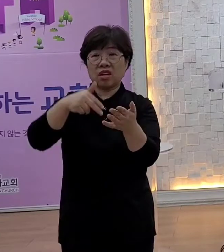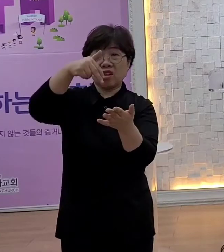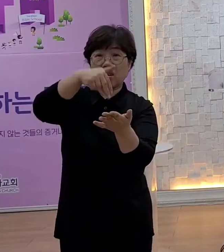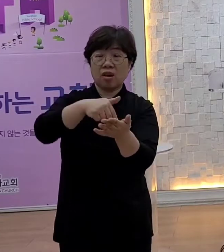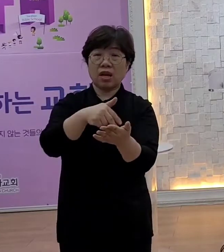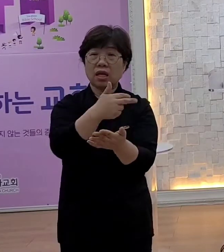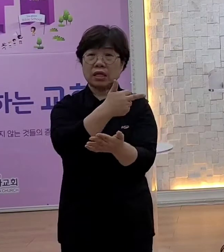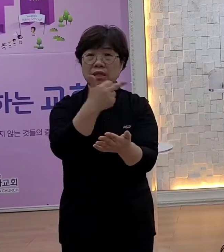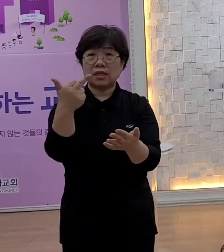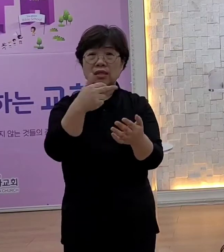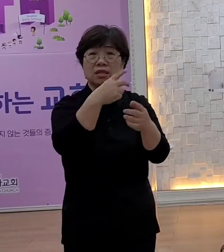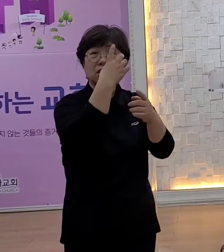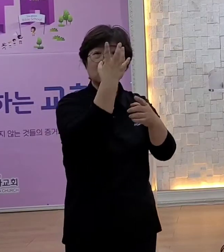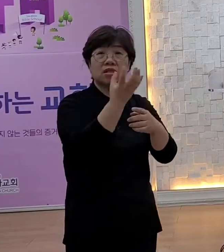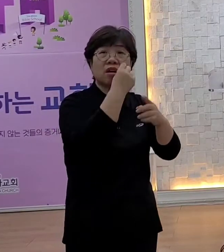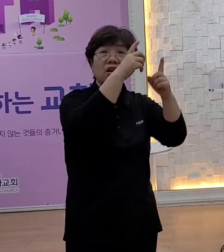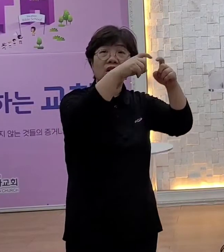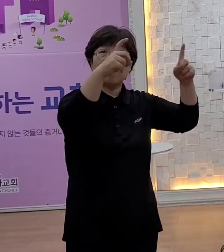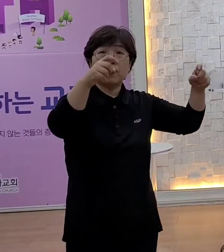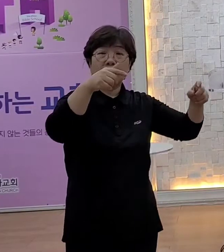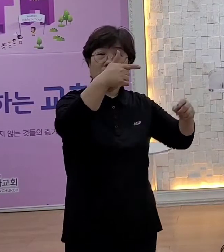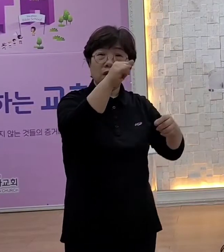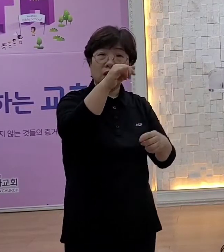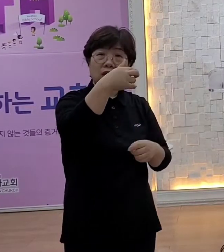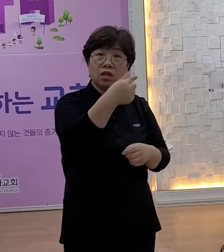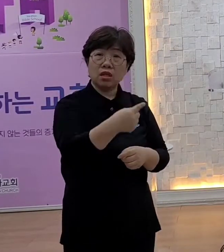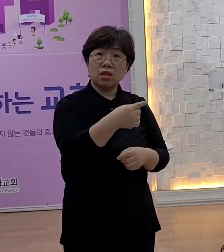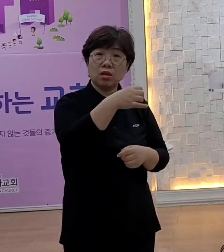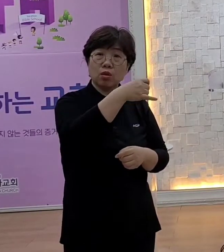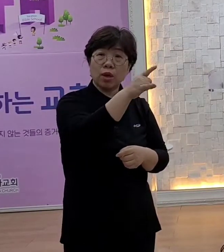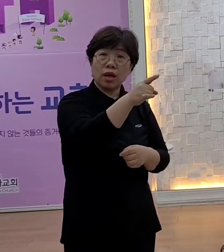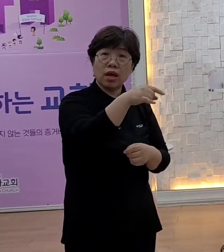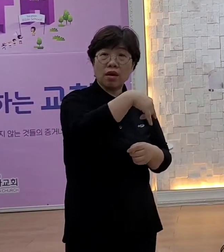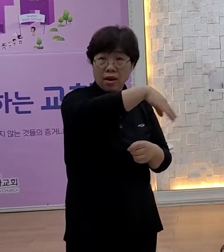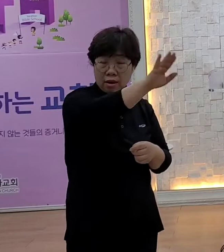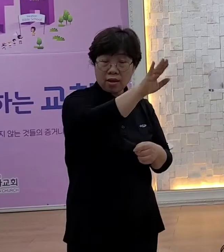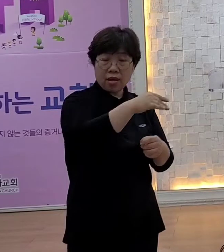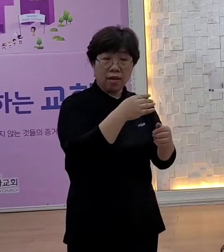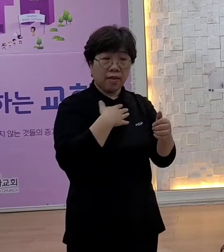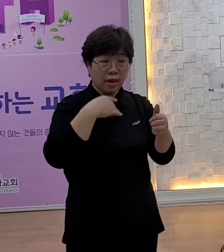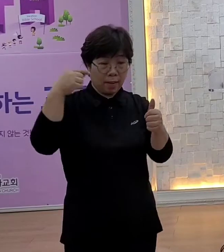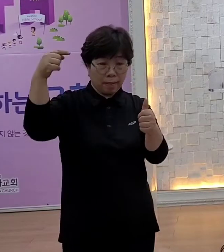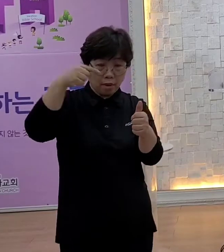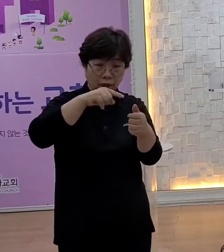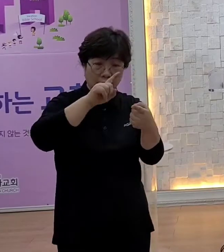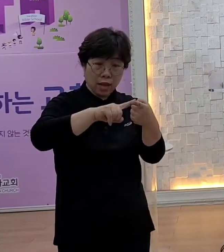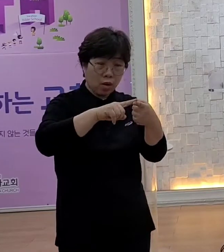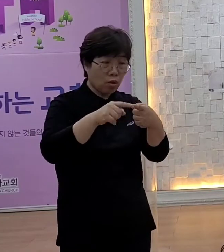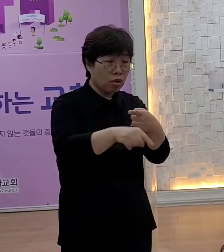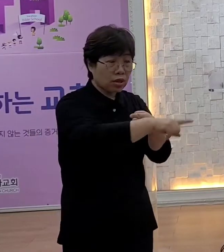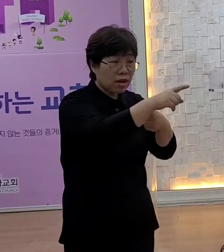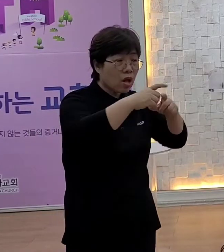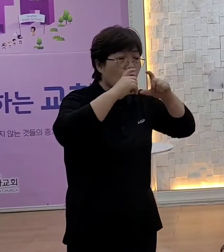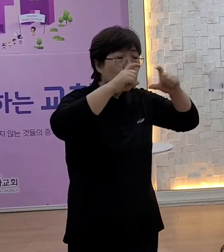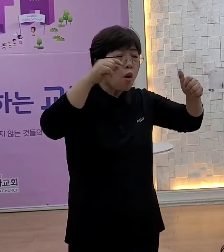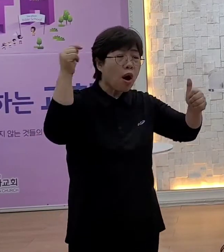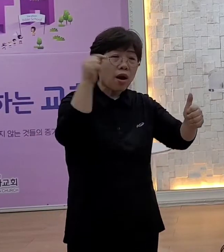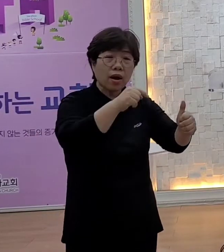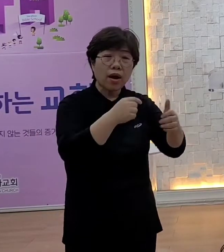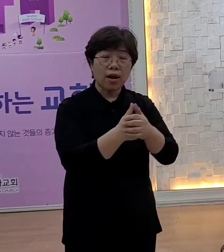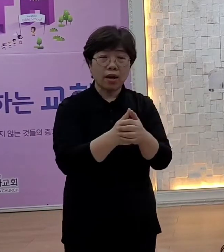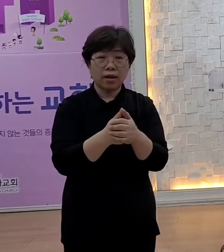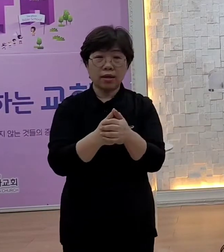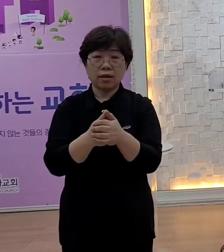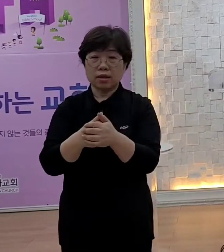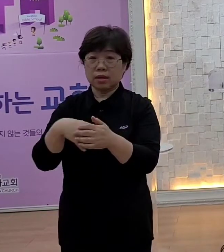일어나 저 큰 성읍 니느웨로 가서 내가 내게 명한 바를 그들에게 선포하라. 그러니까 처음 하나님 주셨던